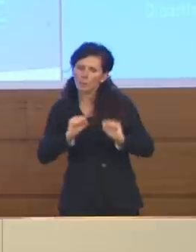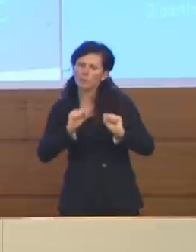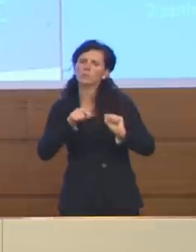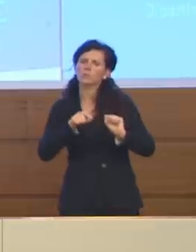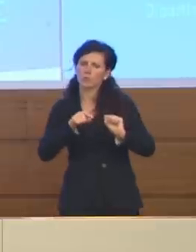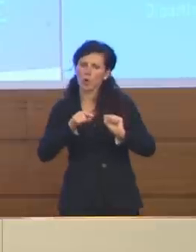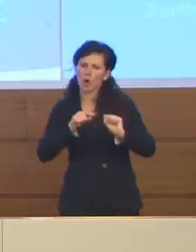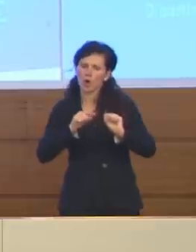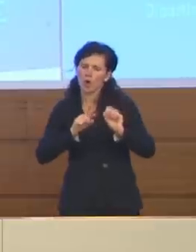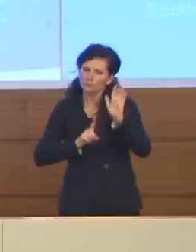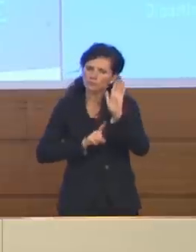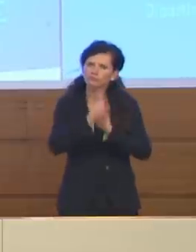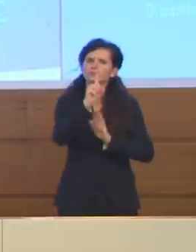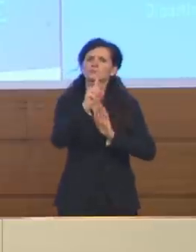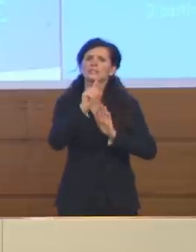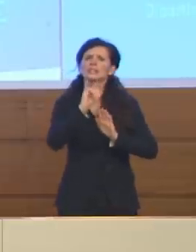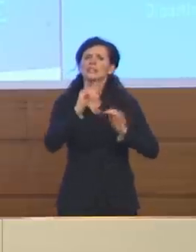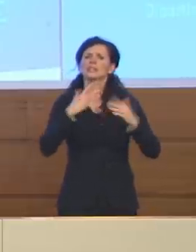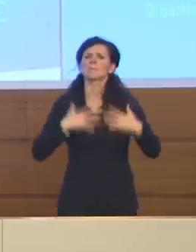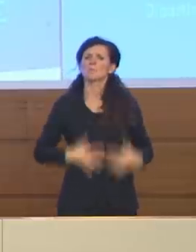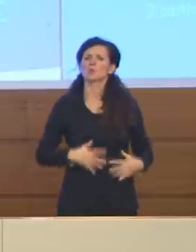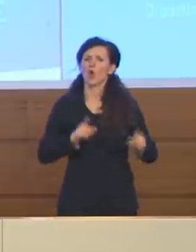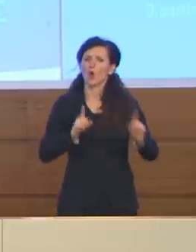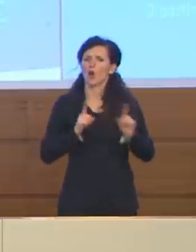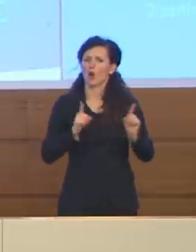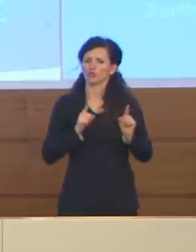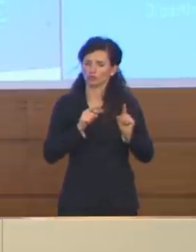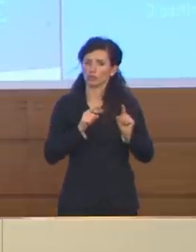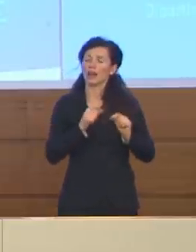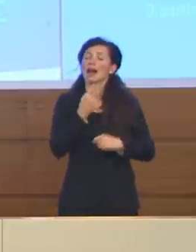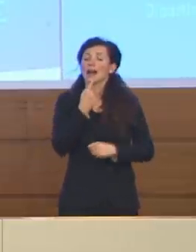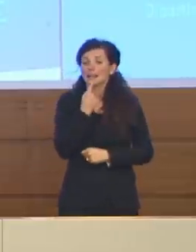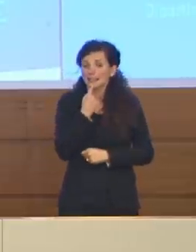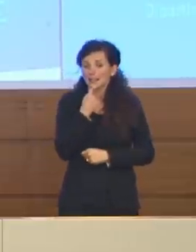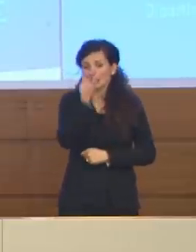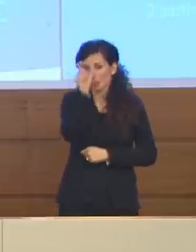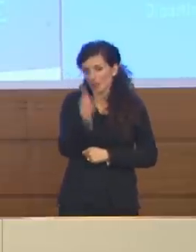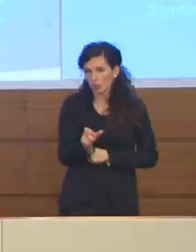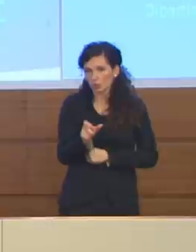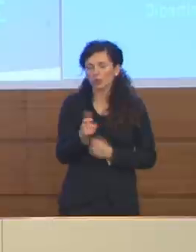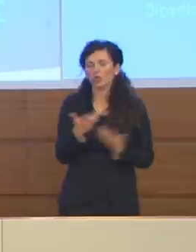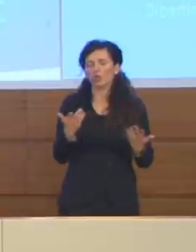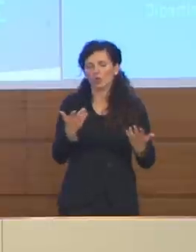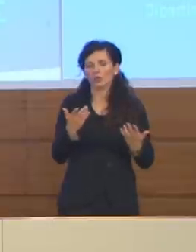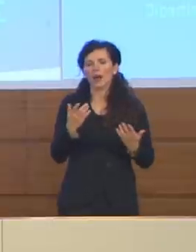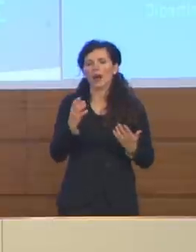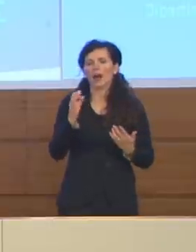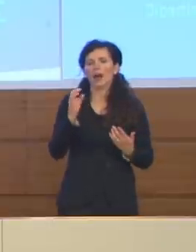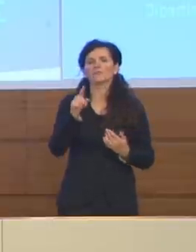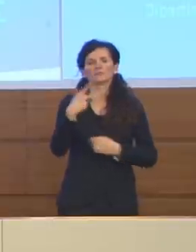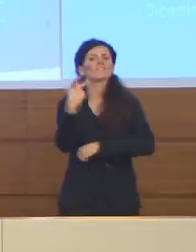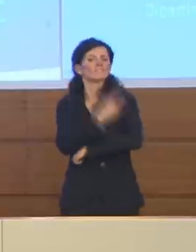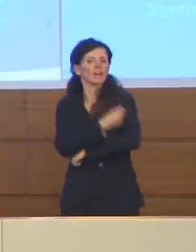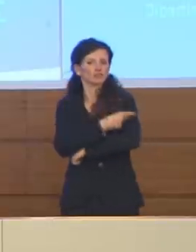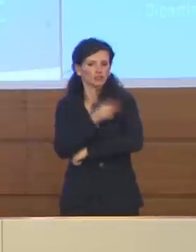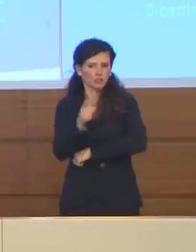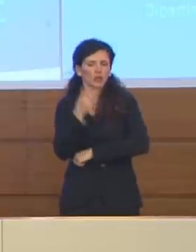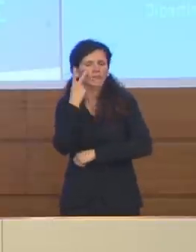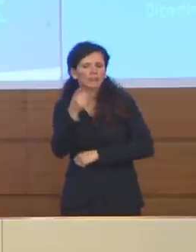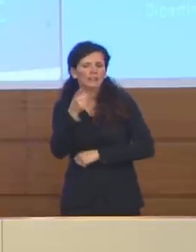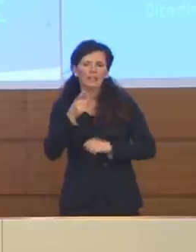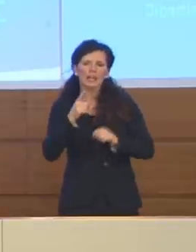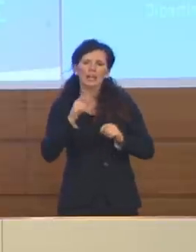risposta immunologica protettiva per chi verrà sottoposto al vaccino è